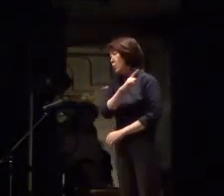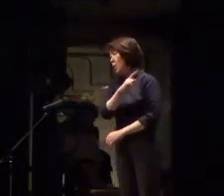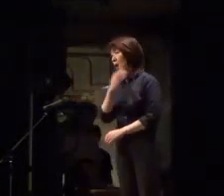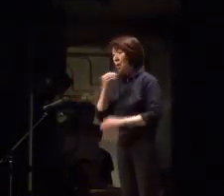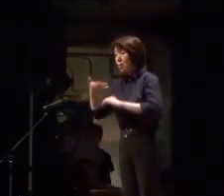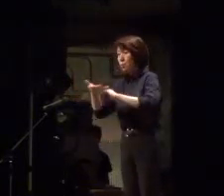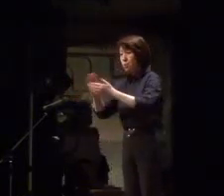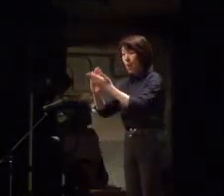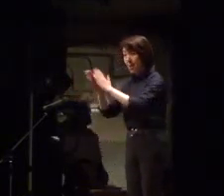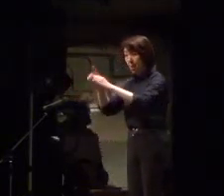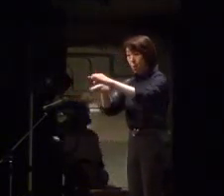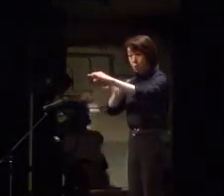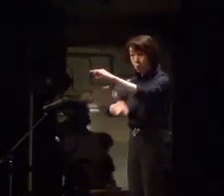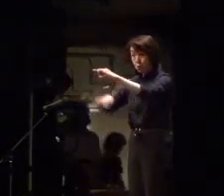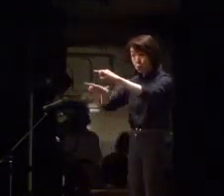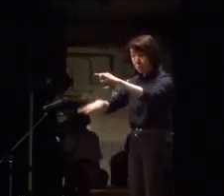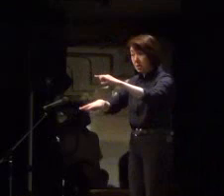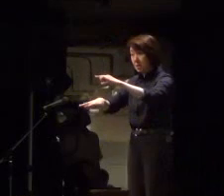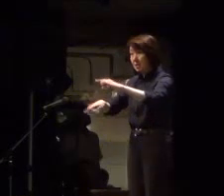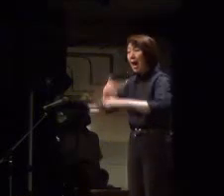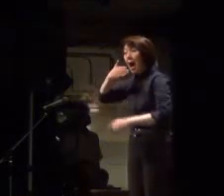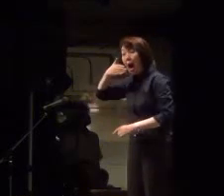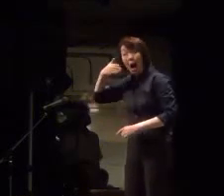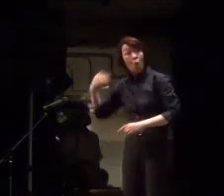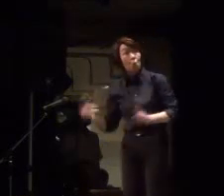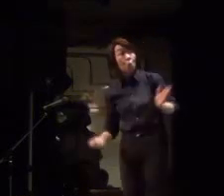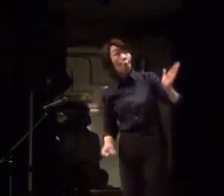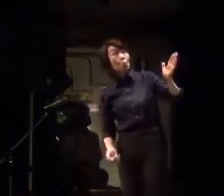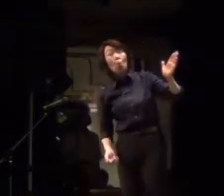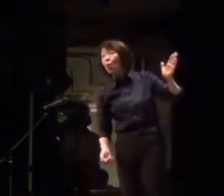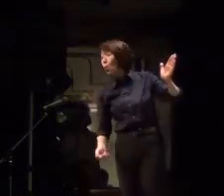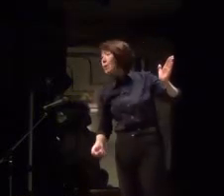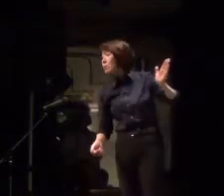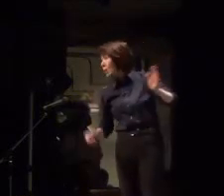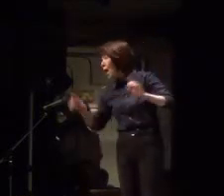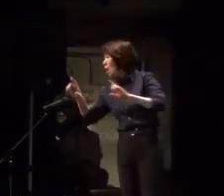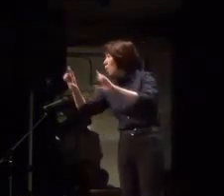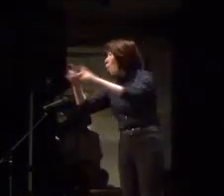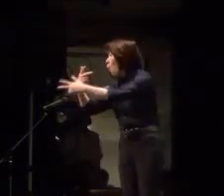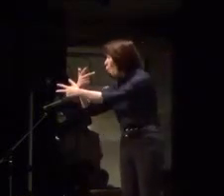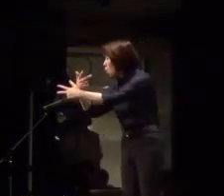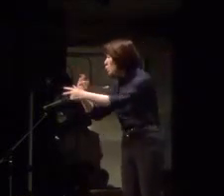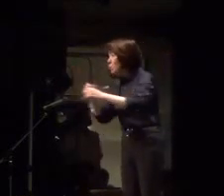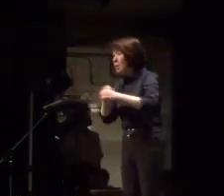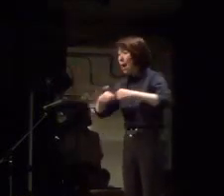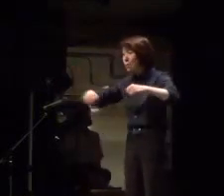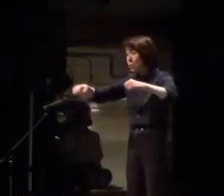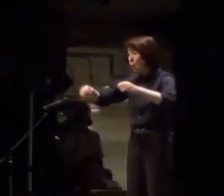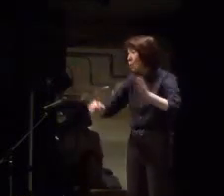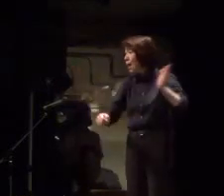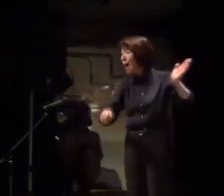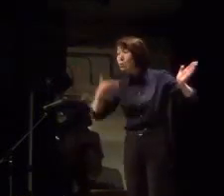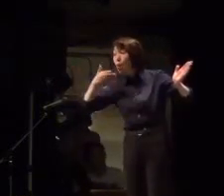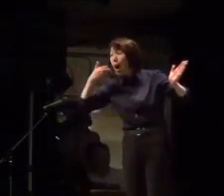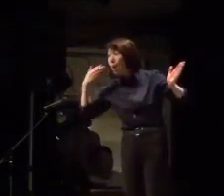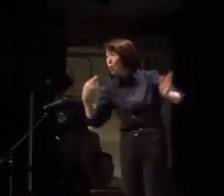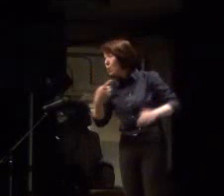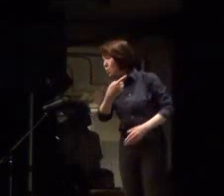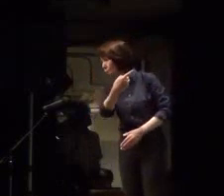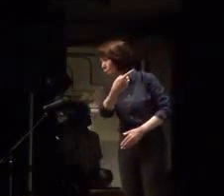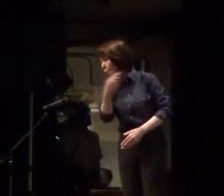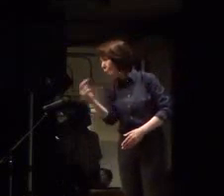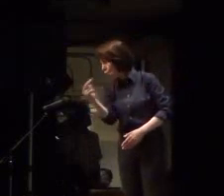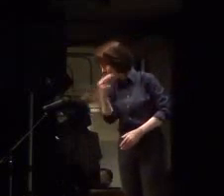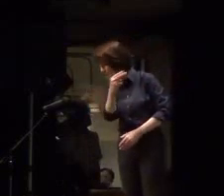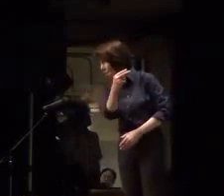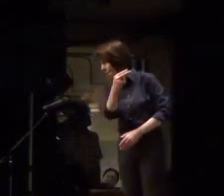福島県を中心にして青く塗ったところが東北地方関東地方にずっと広がっているのを分かっていただけると思います。そして